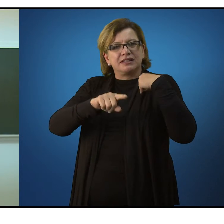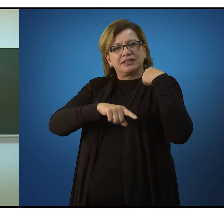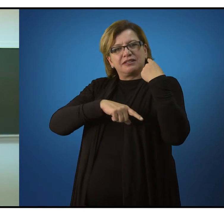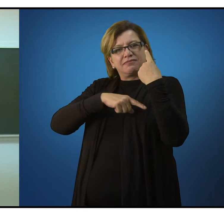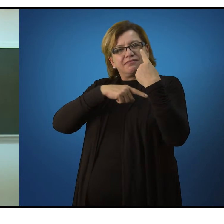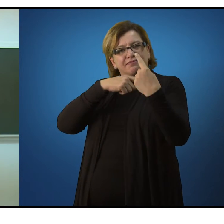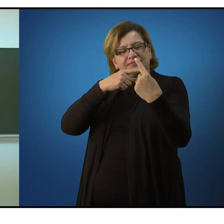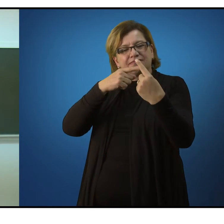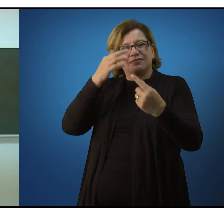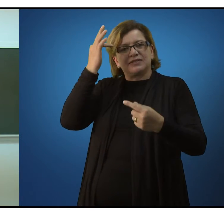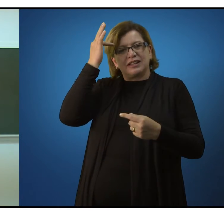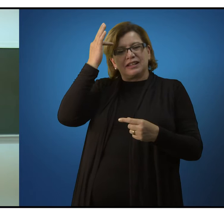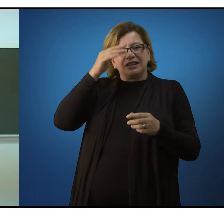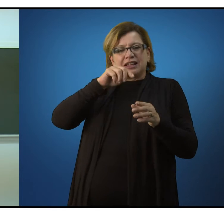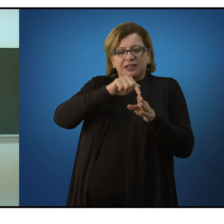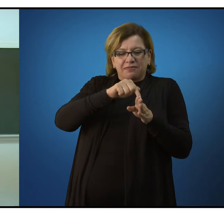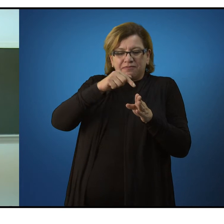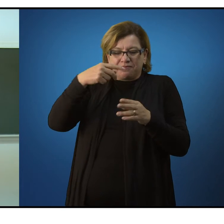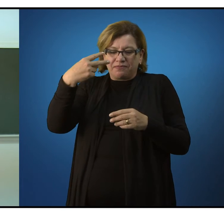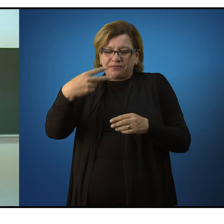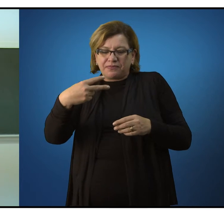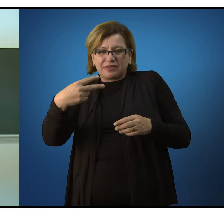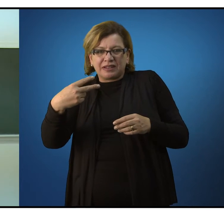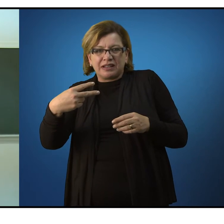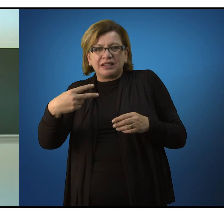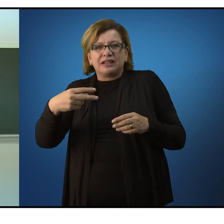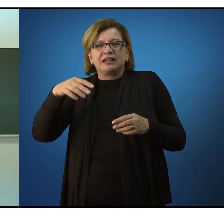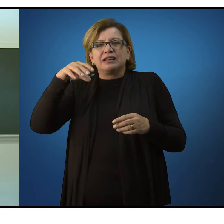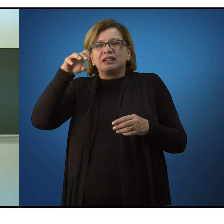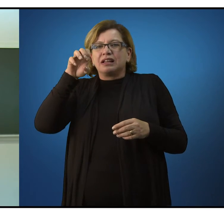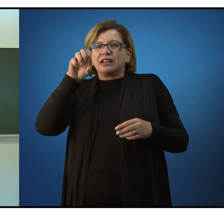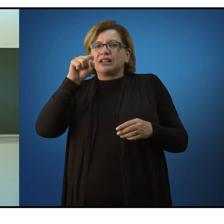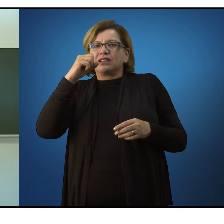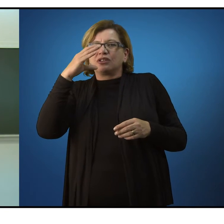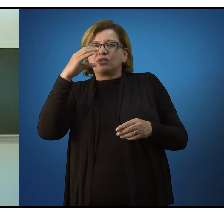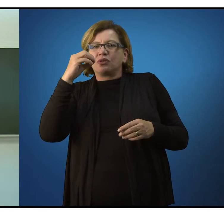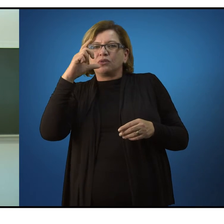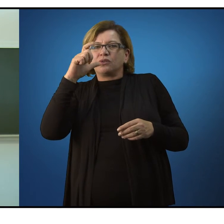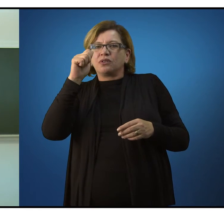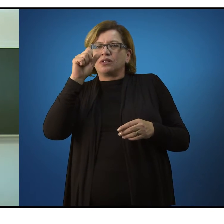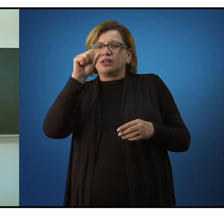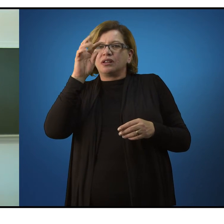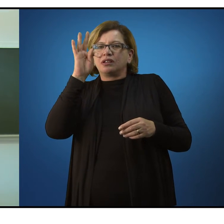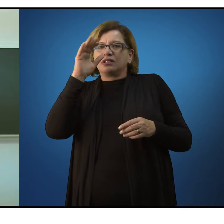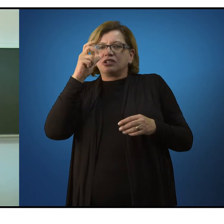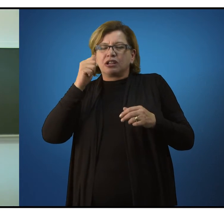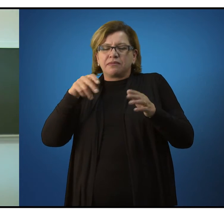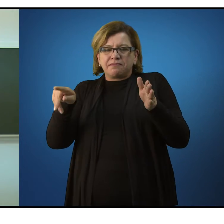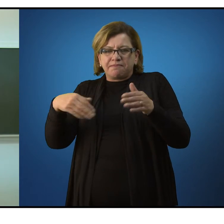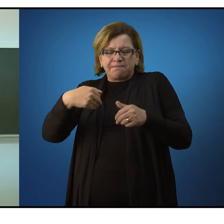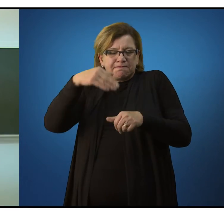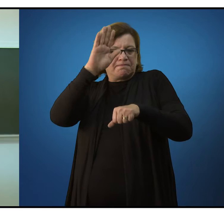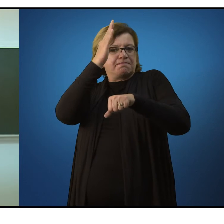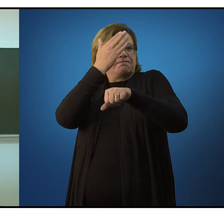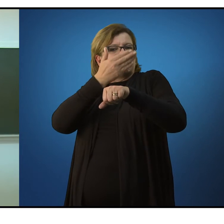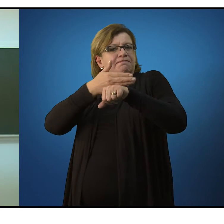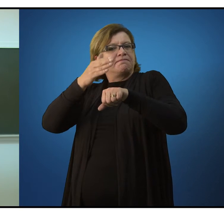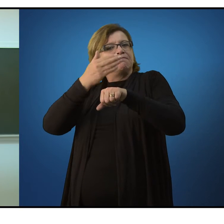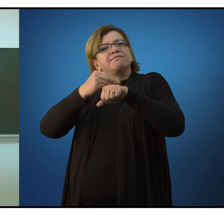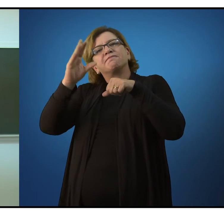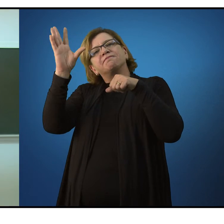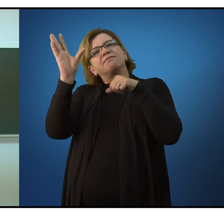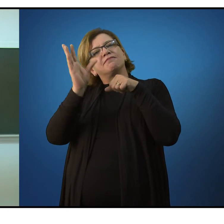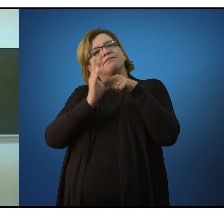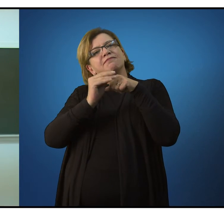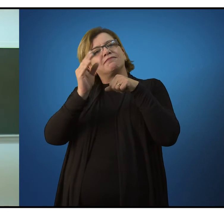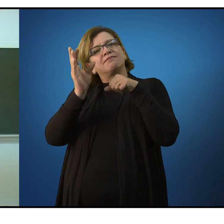da filosofia medieval, do período religioso chamado escolástica, vai dar um fundo mais prático, um fundo de conhecimento